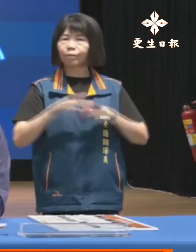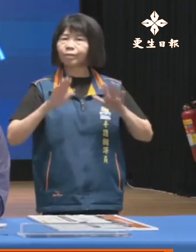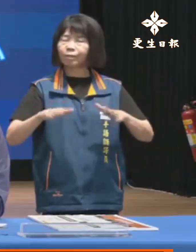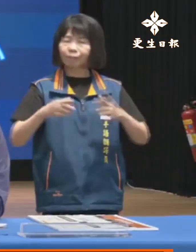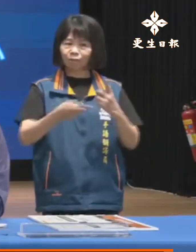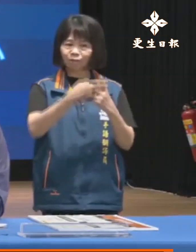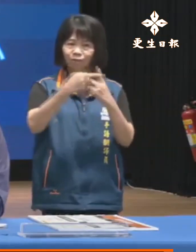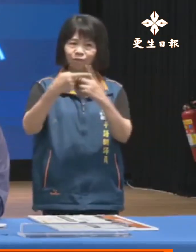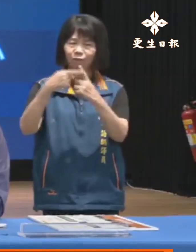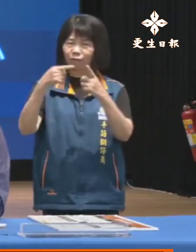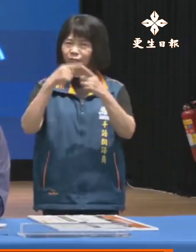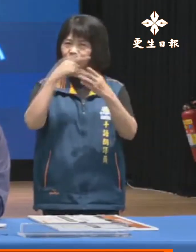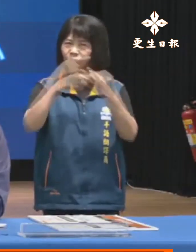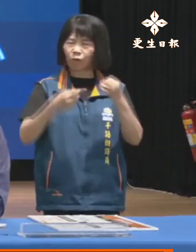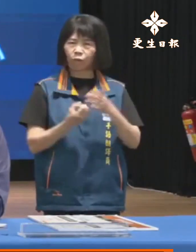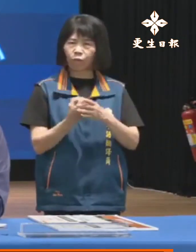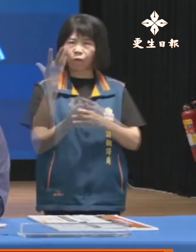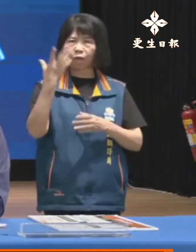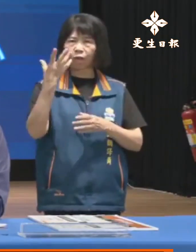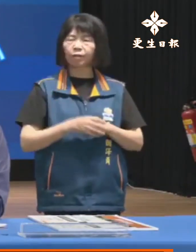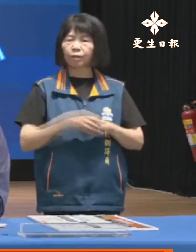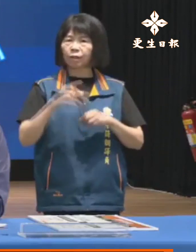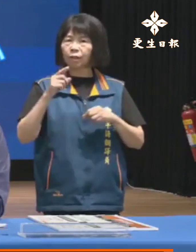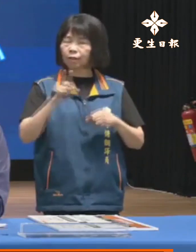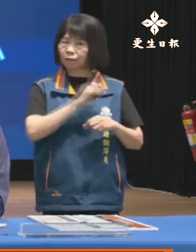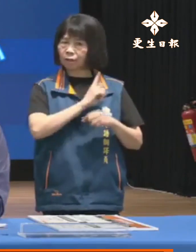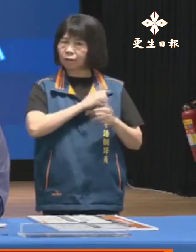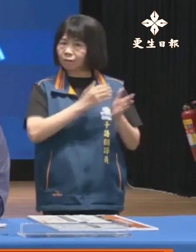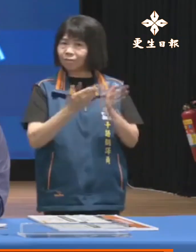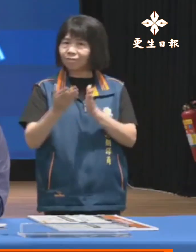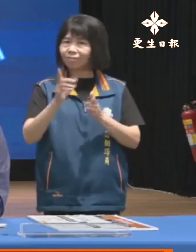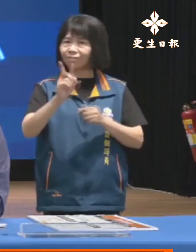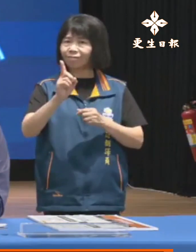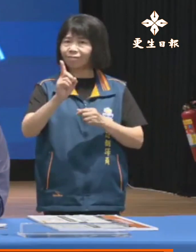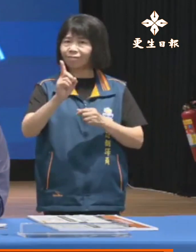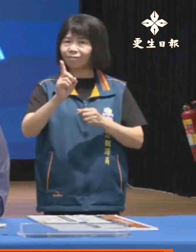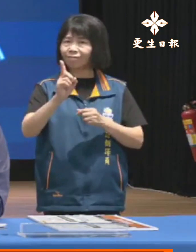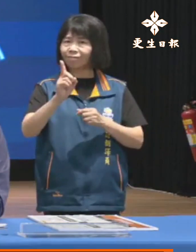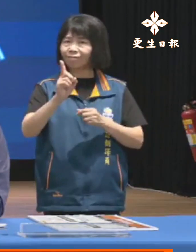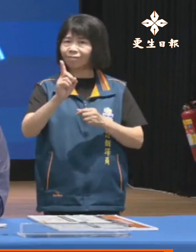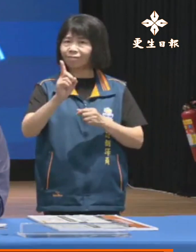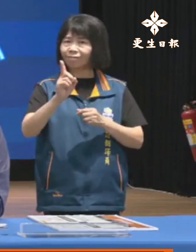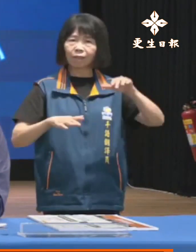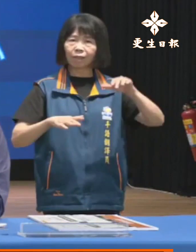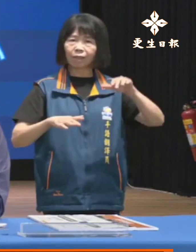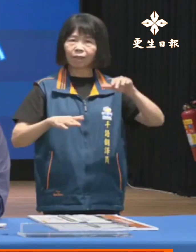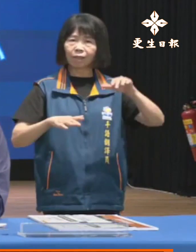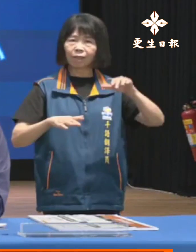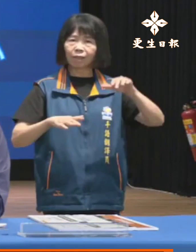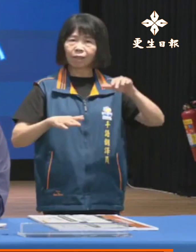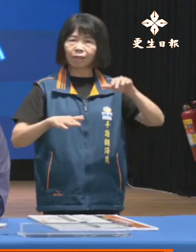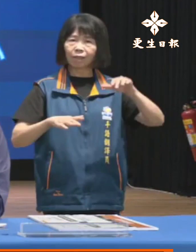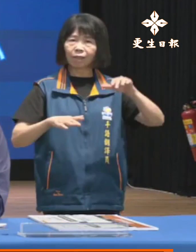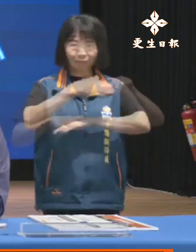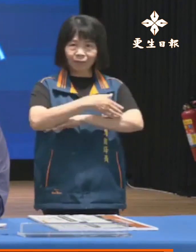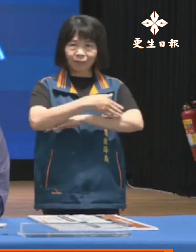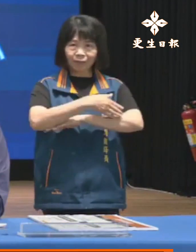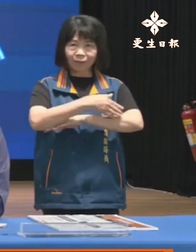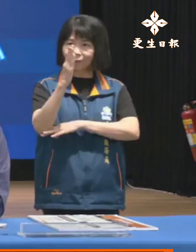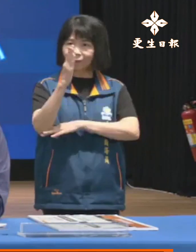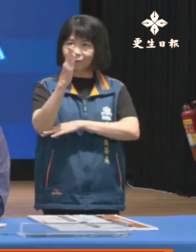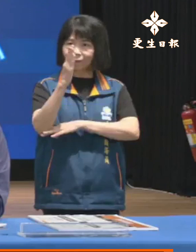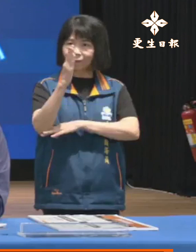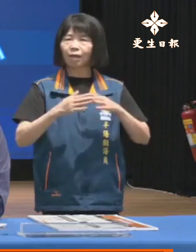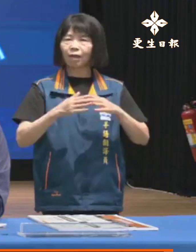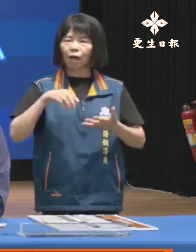是我们县府发这个居家关怀包的最后一天那从明天开始的确诊个案，我们就